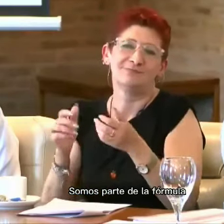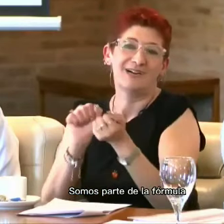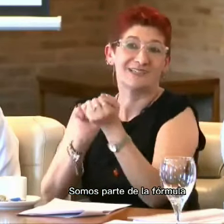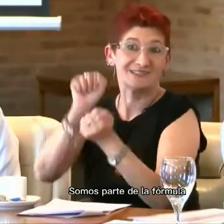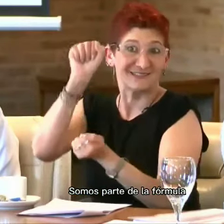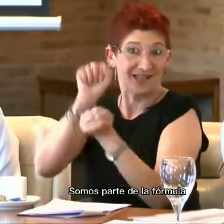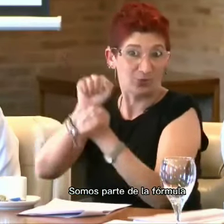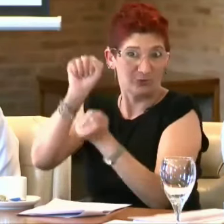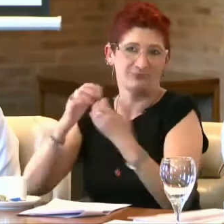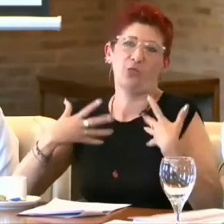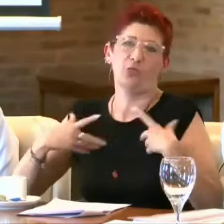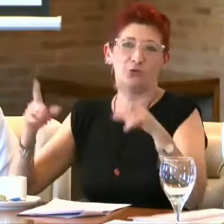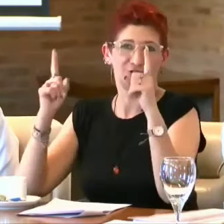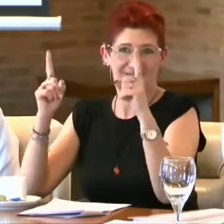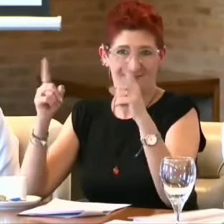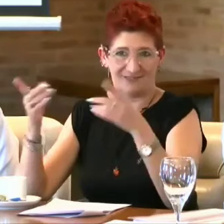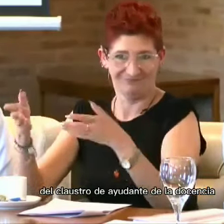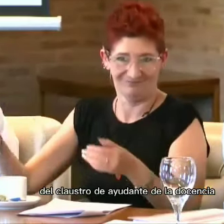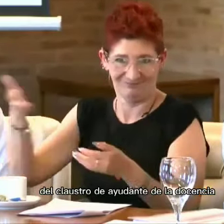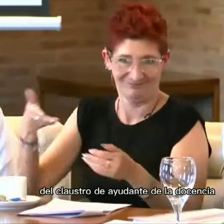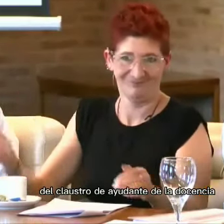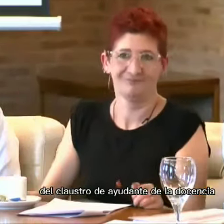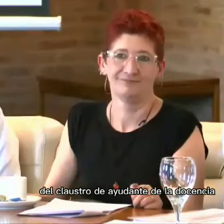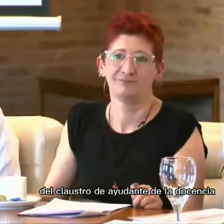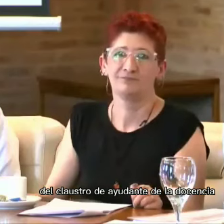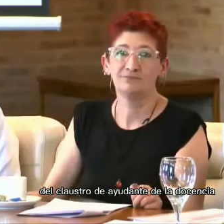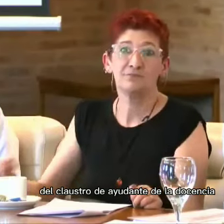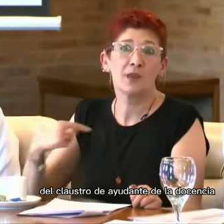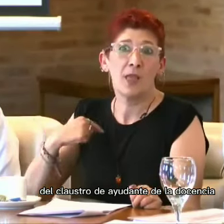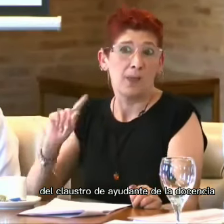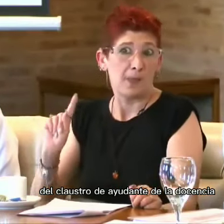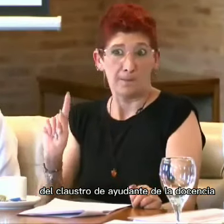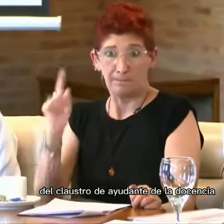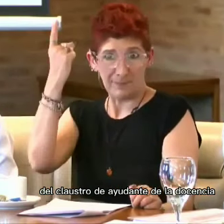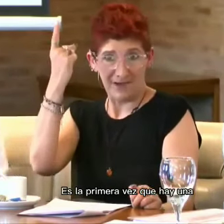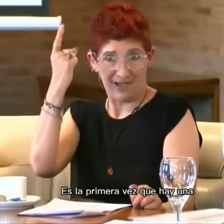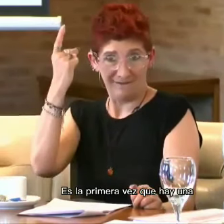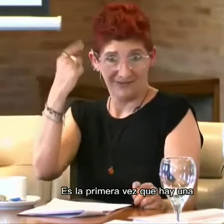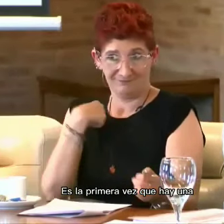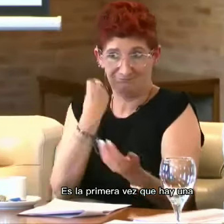fórmula de interclaustro, ¿sí? Del claustro de ayudante de la docencia, ¿sí? Es la primera vez que